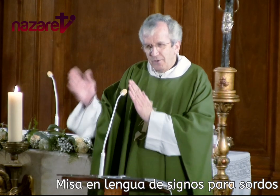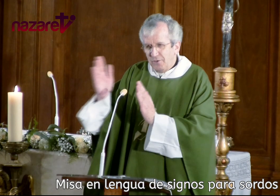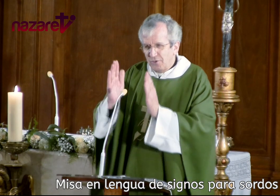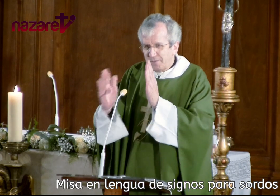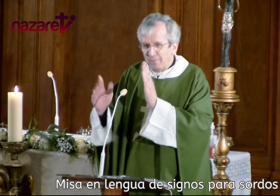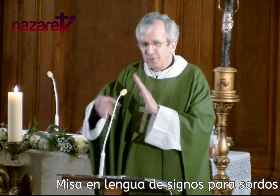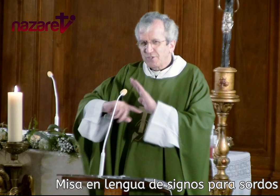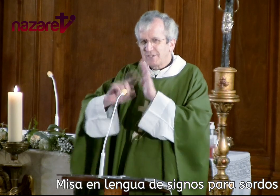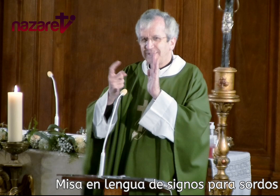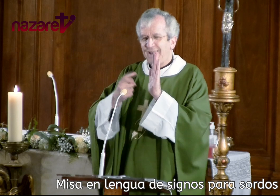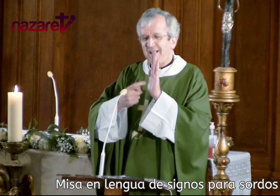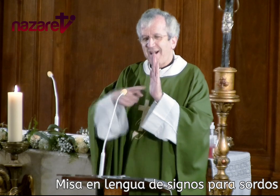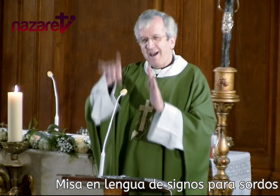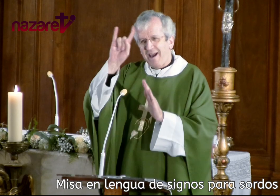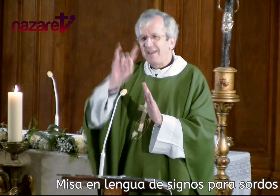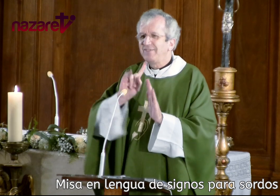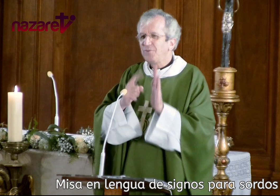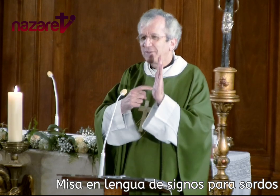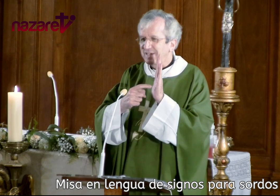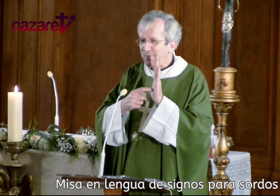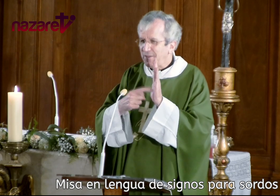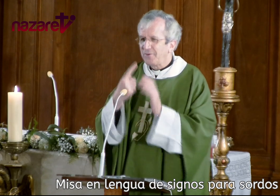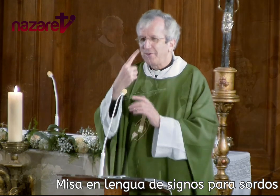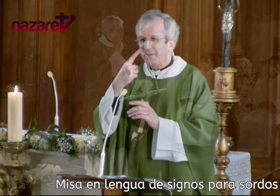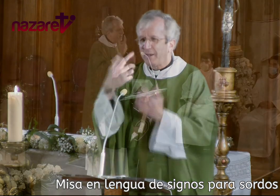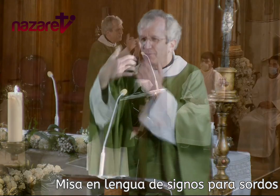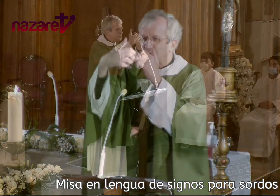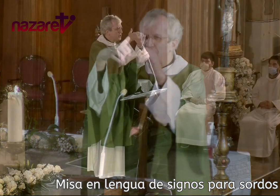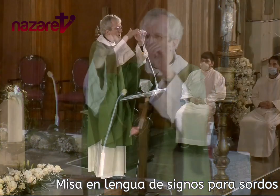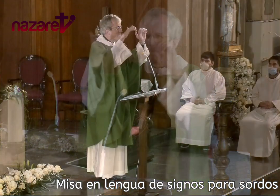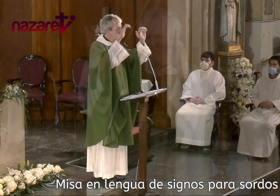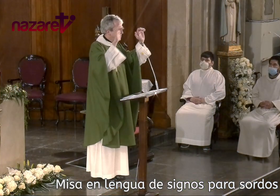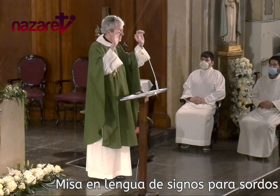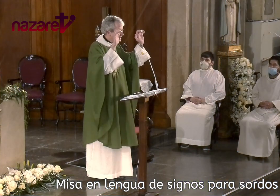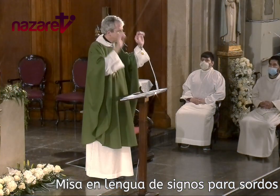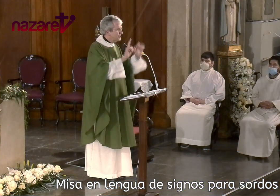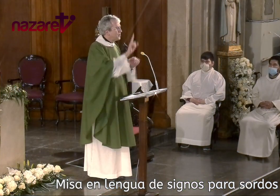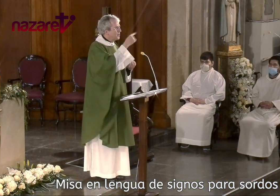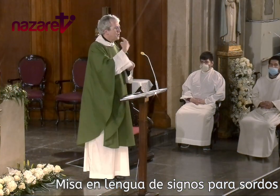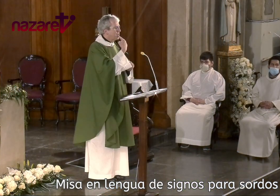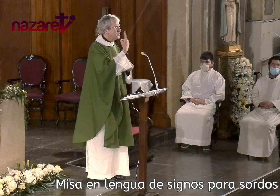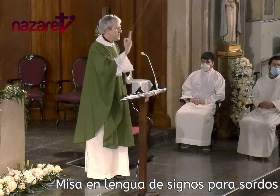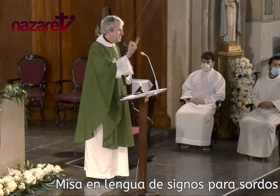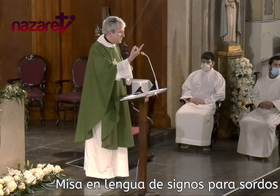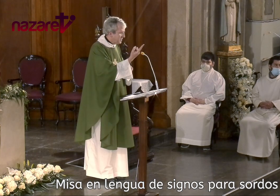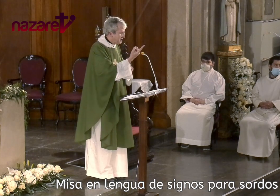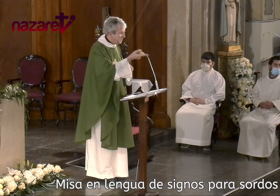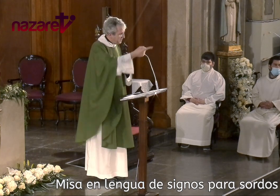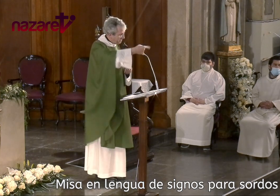nos vamos al antiguo testamento y veremos moisés como dios le dice y para